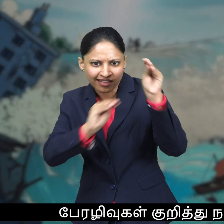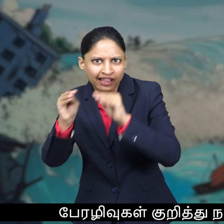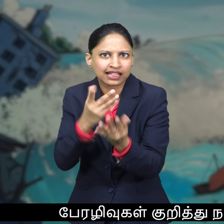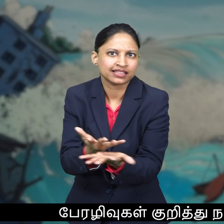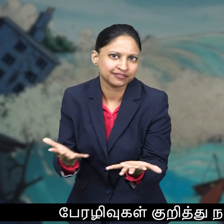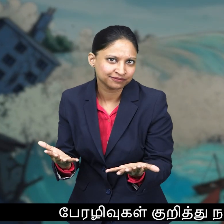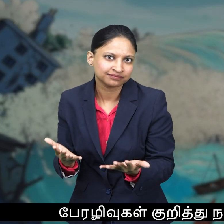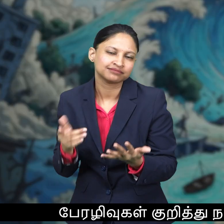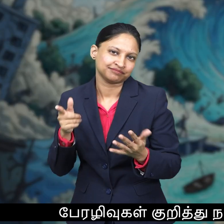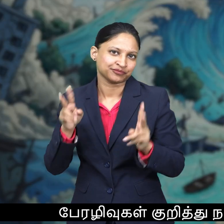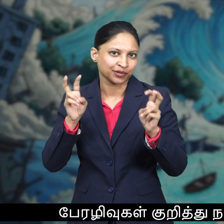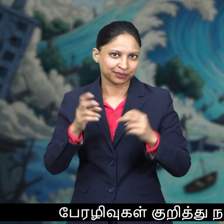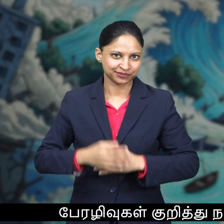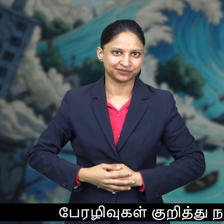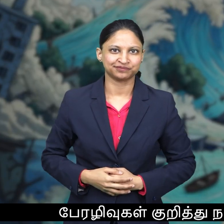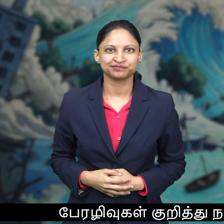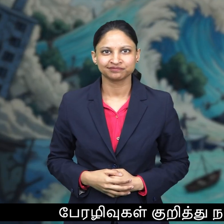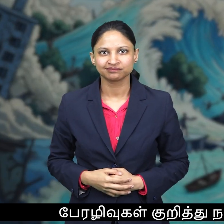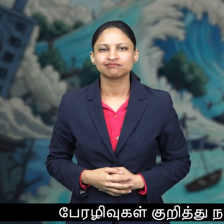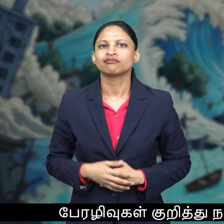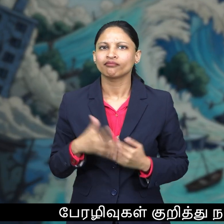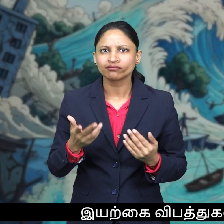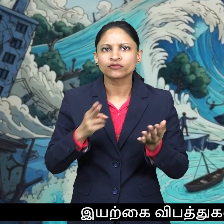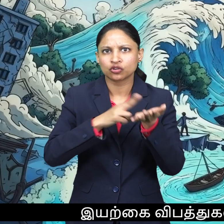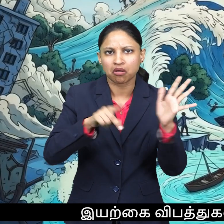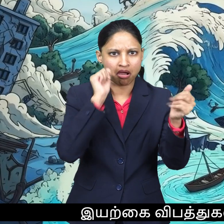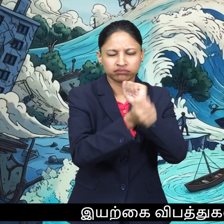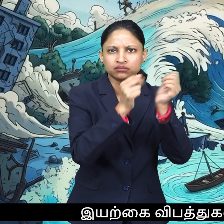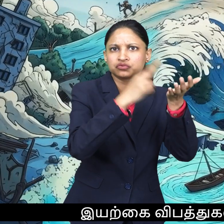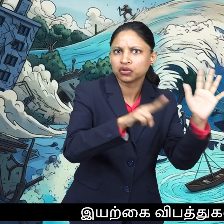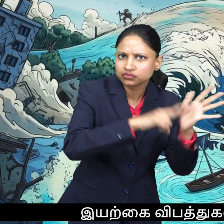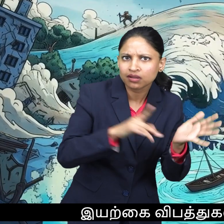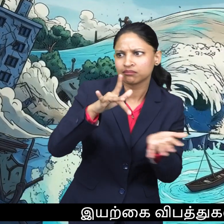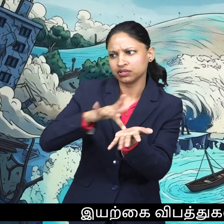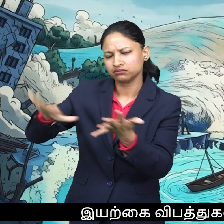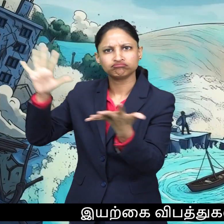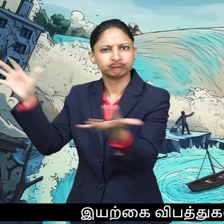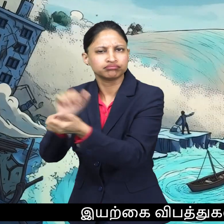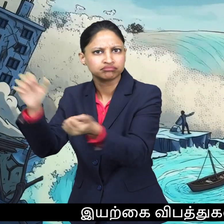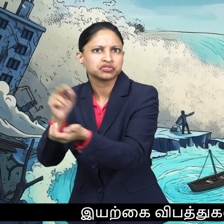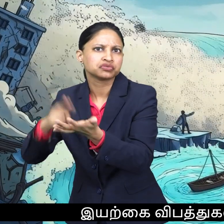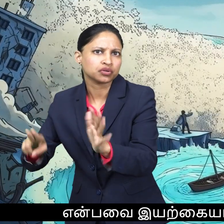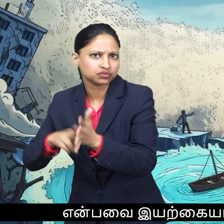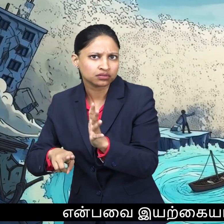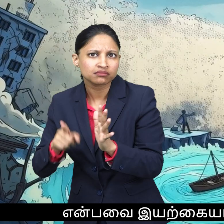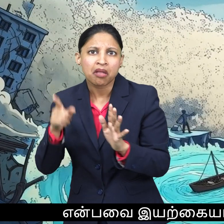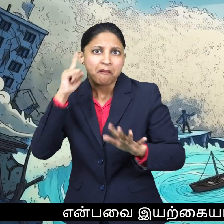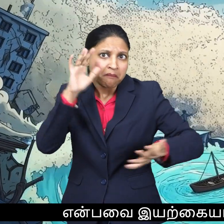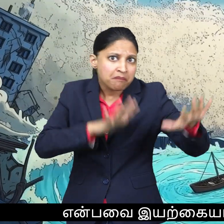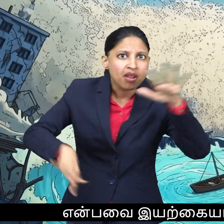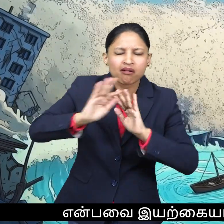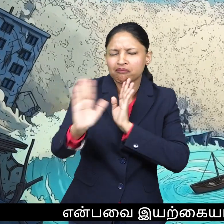பேரழிவுகள் குறித்து நாம் அறிந்து கொள்ளப் போகிறோம். இயற்கை விபத்துகள் மற்றும் இயற்கை பேரழிவுகள்